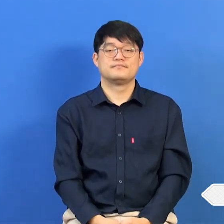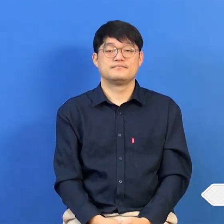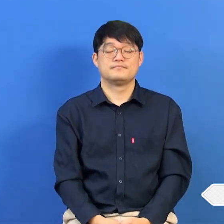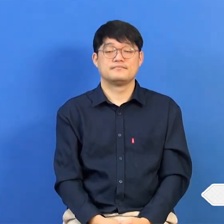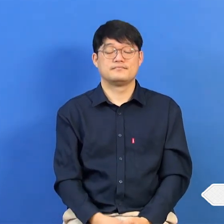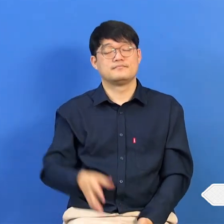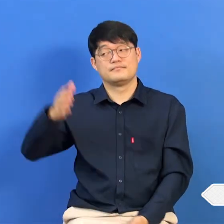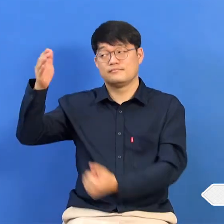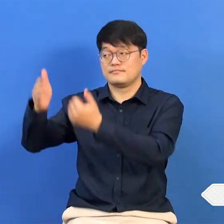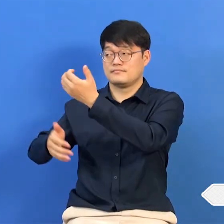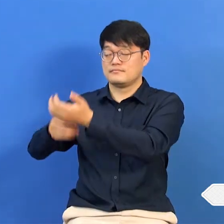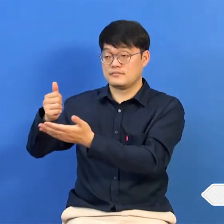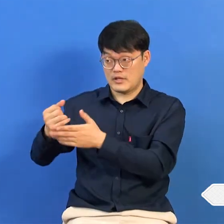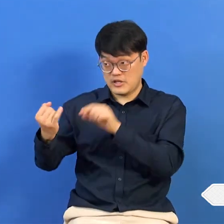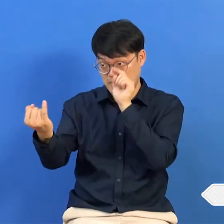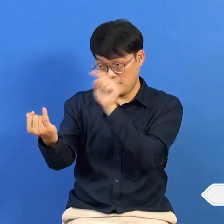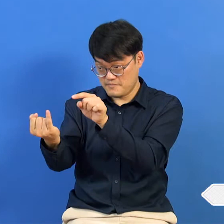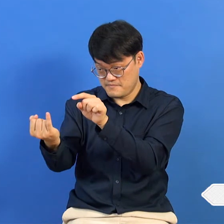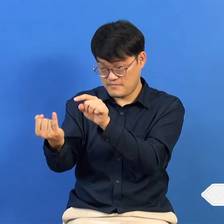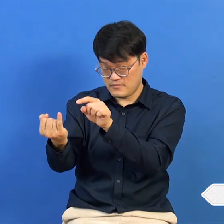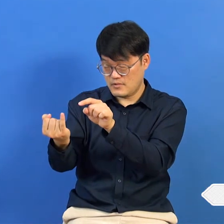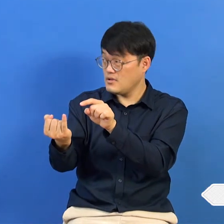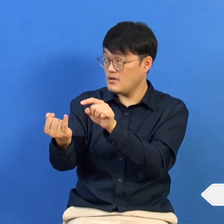근데 하나님이 막으셨습니다.